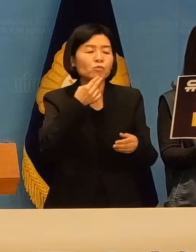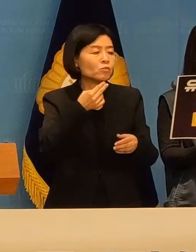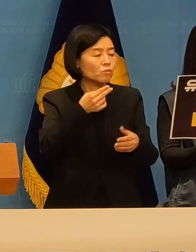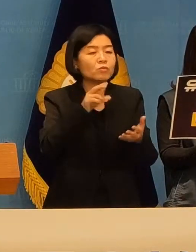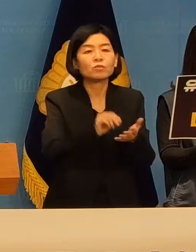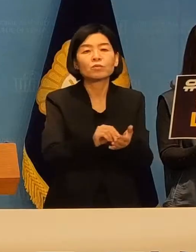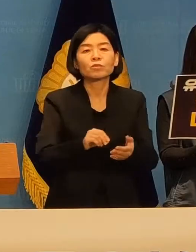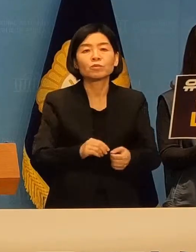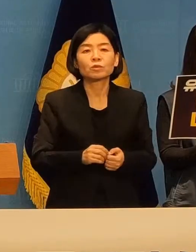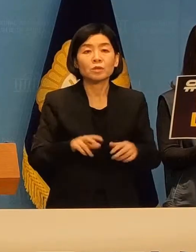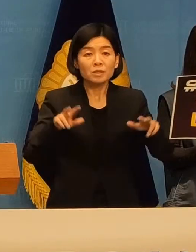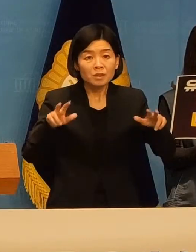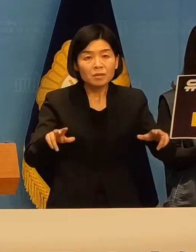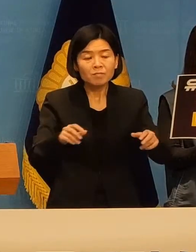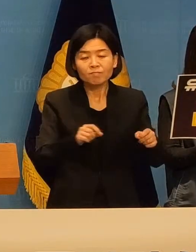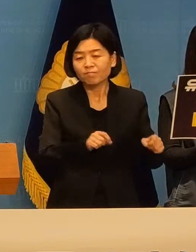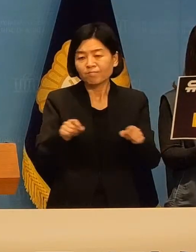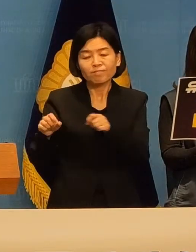이제는 더 이상 미룰 수 없다.